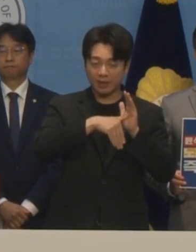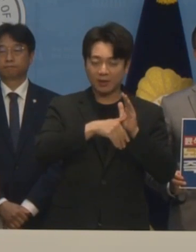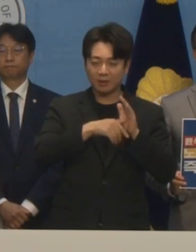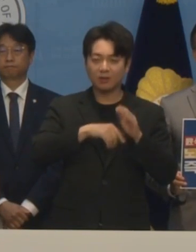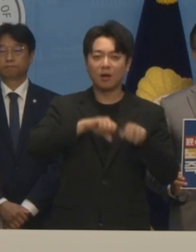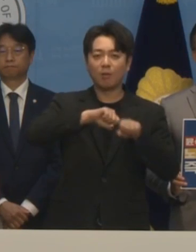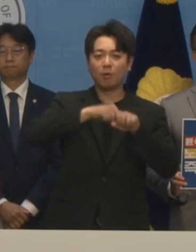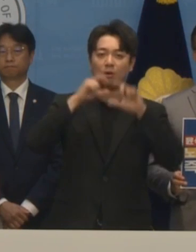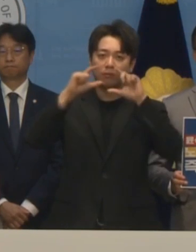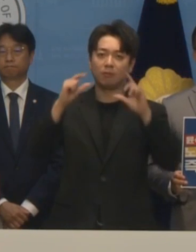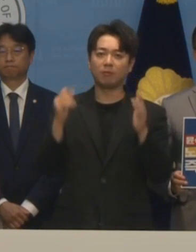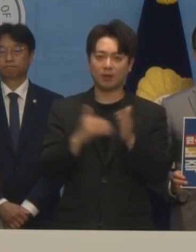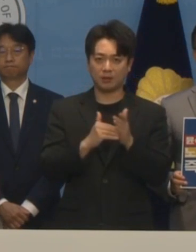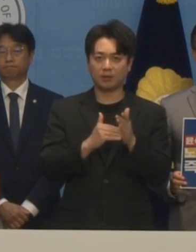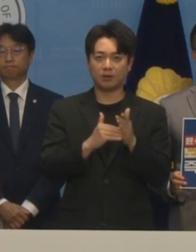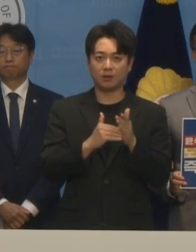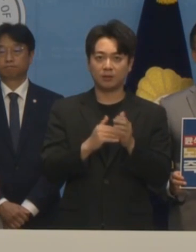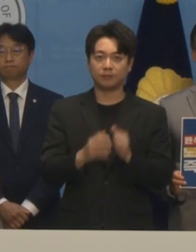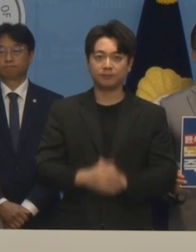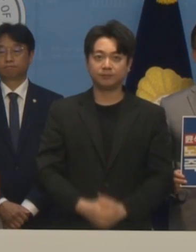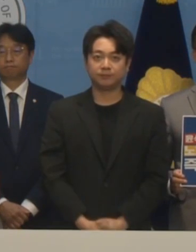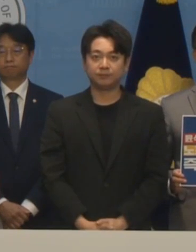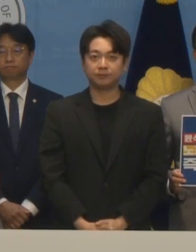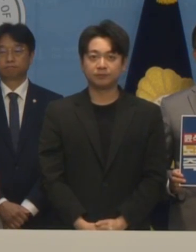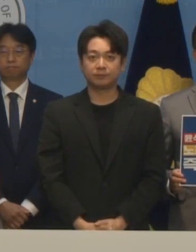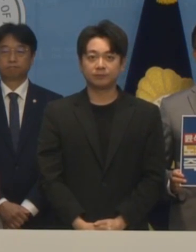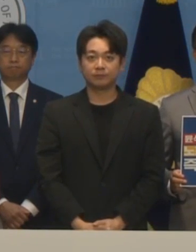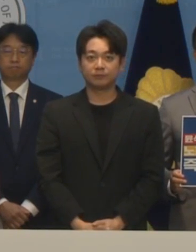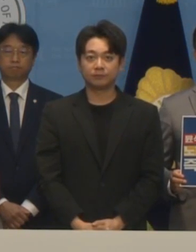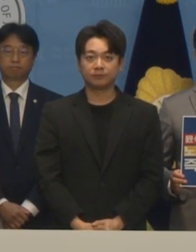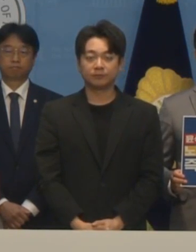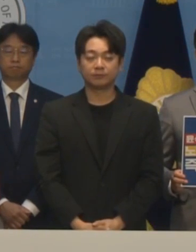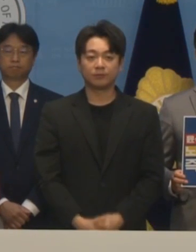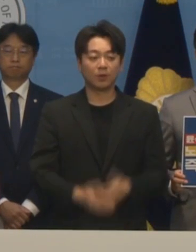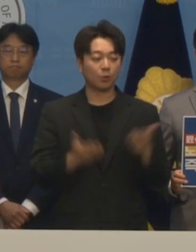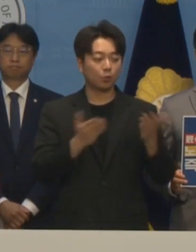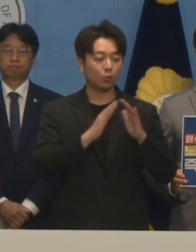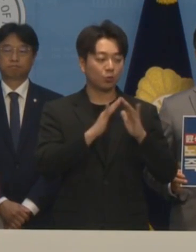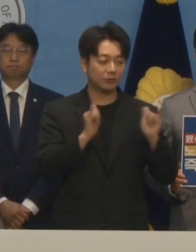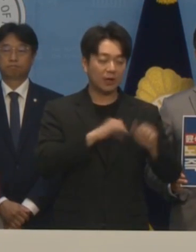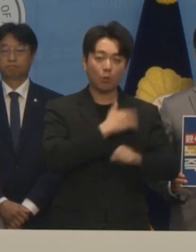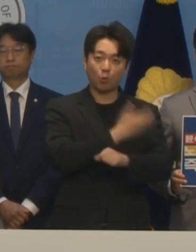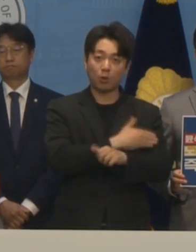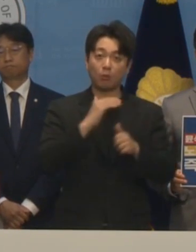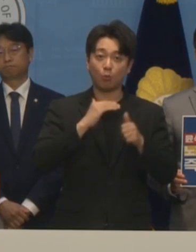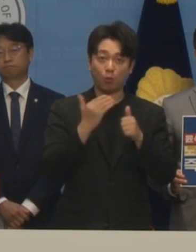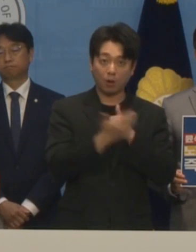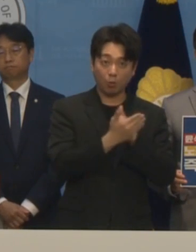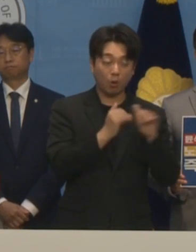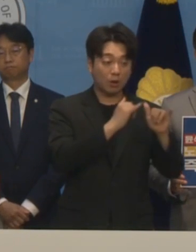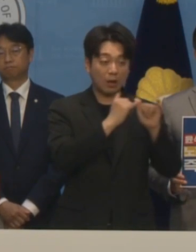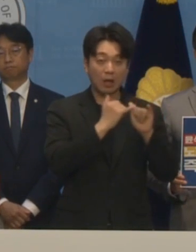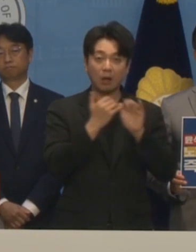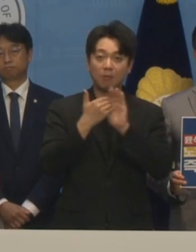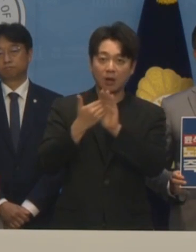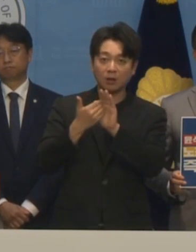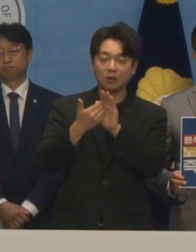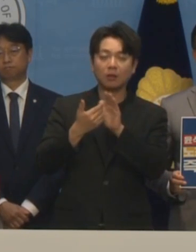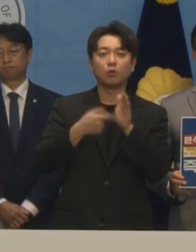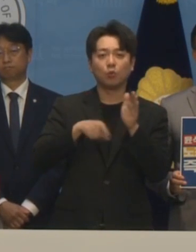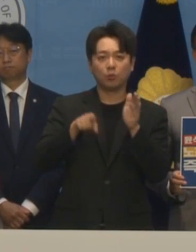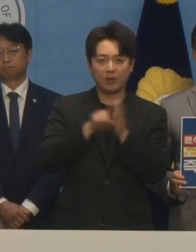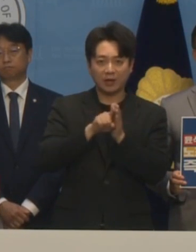따른 노동기본권을 보장하고 거액의 손배 가압류로 노동자의 목숨까지 빼앗는 사용자들의